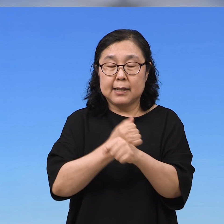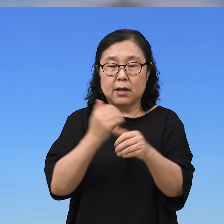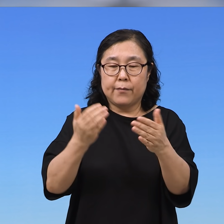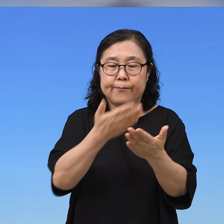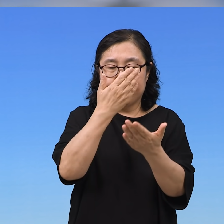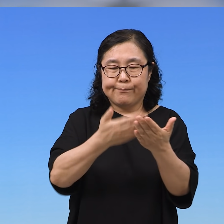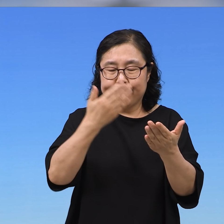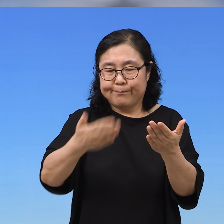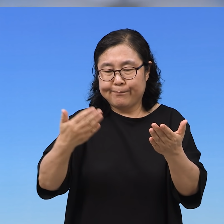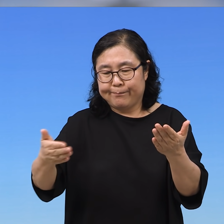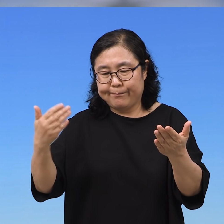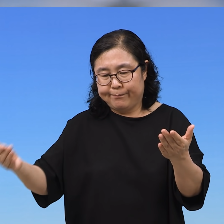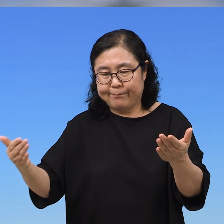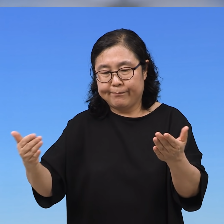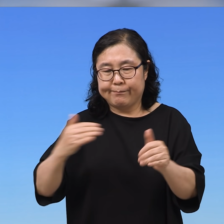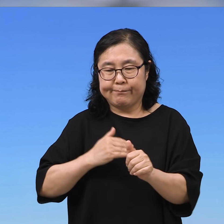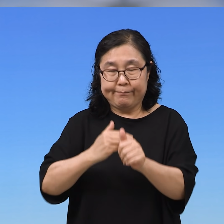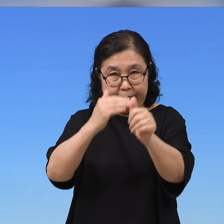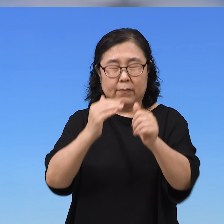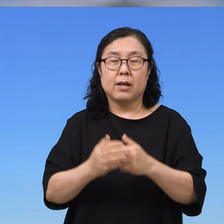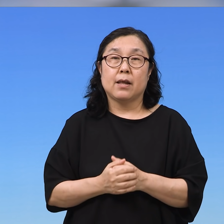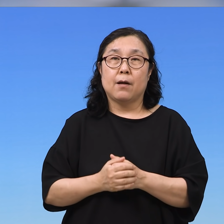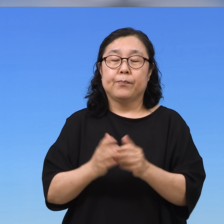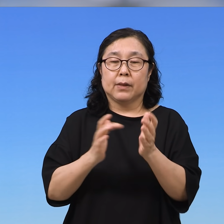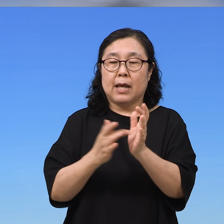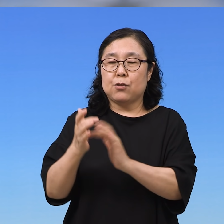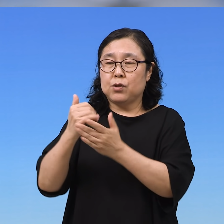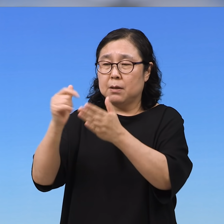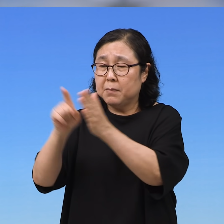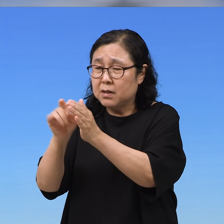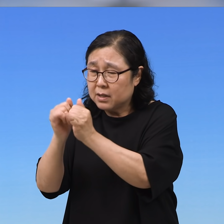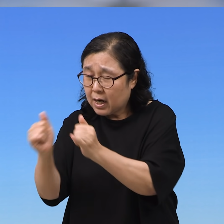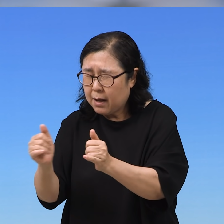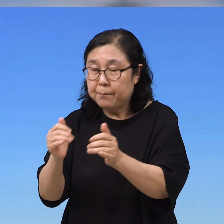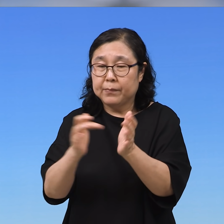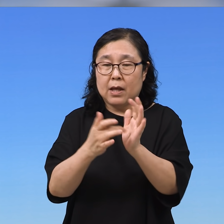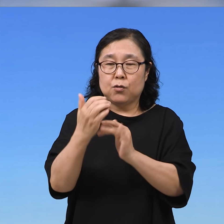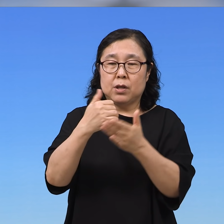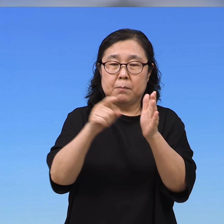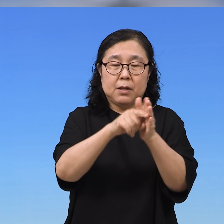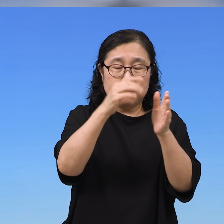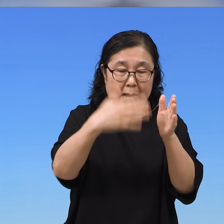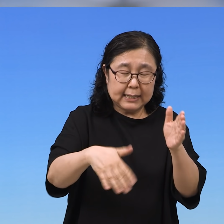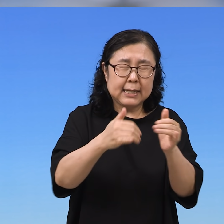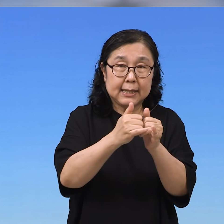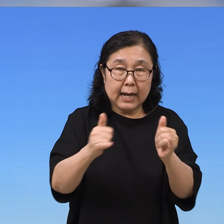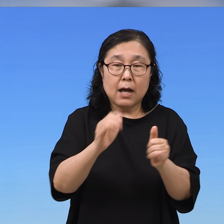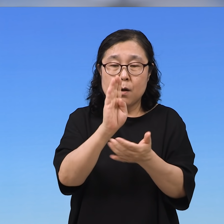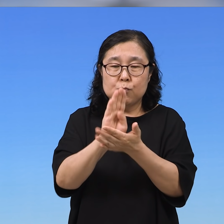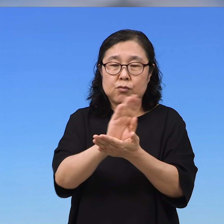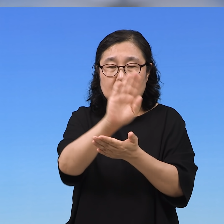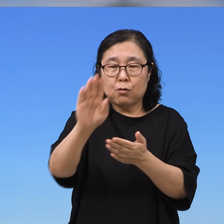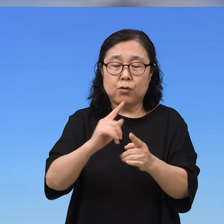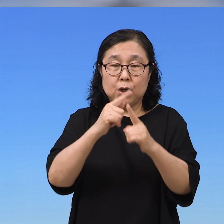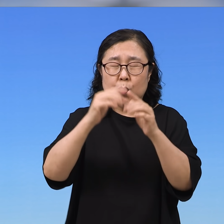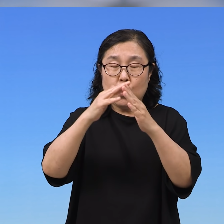해서 흘려보내셔야 돼요. 예수 믿는 사람, 예수 안 믿는 사람, 분당 우리 교회 성도, 분당 우리 교회 성도 아닌 사람,